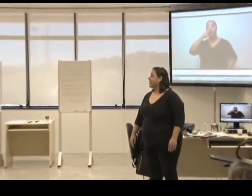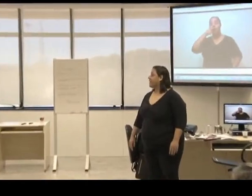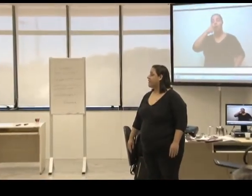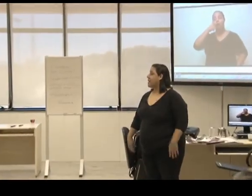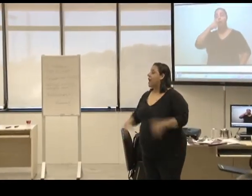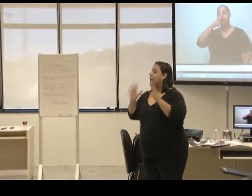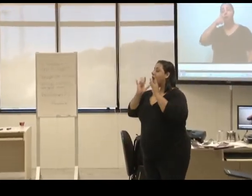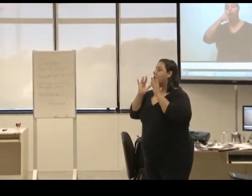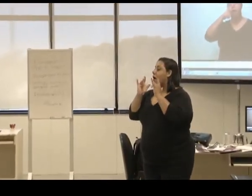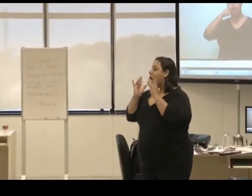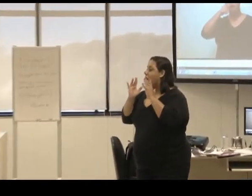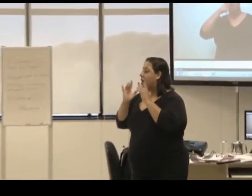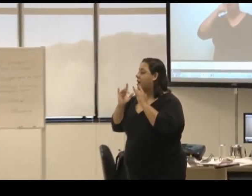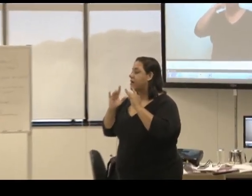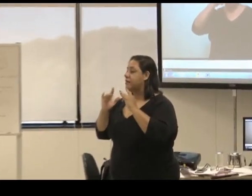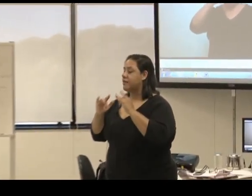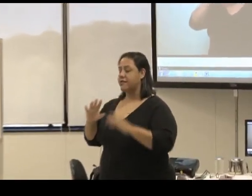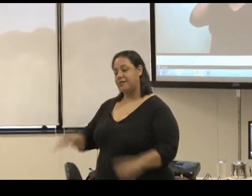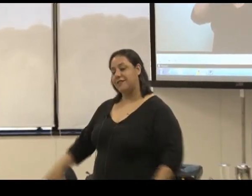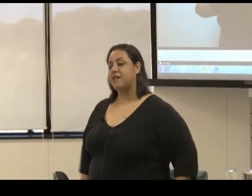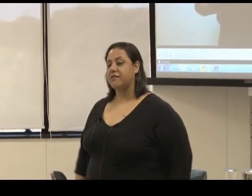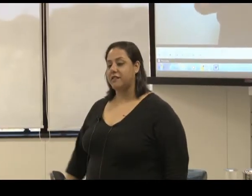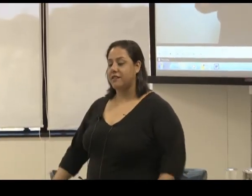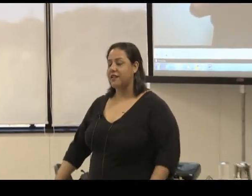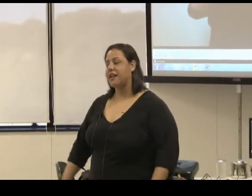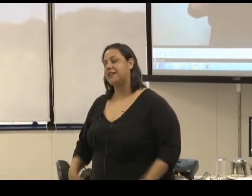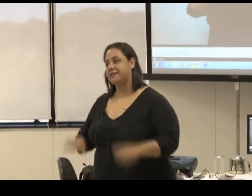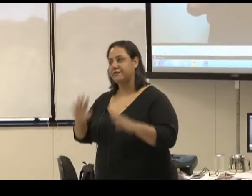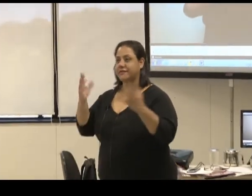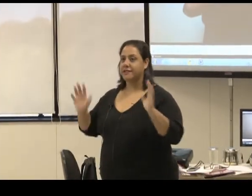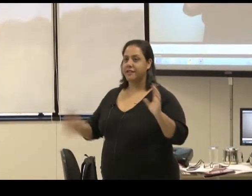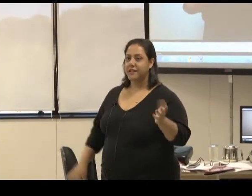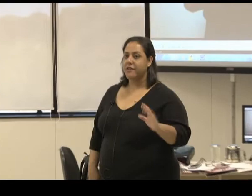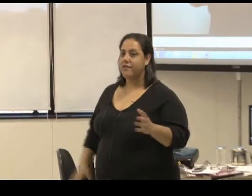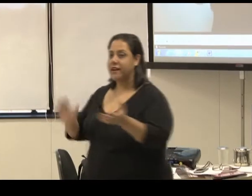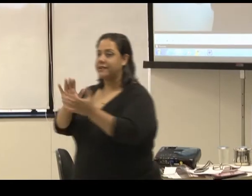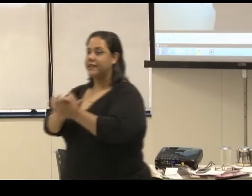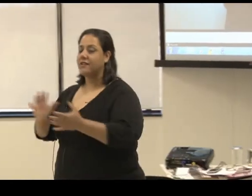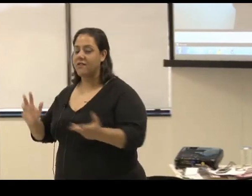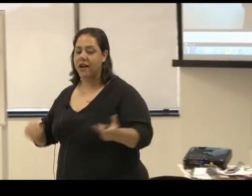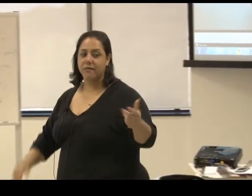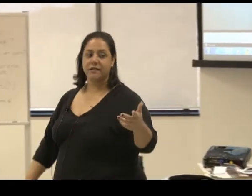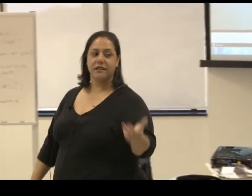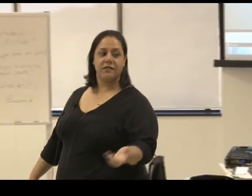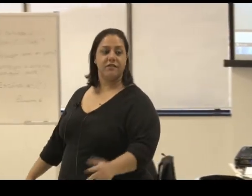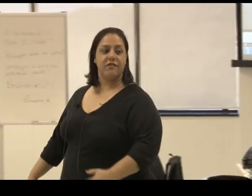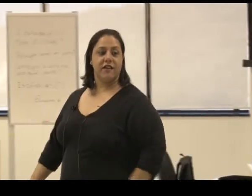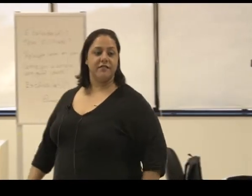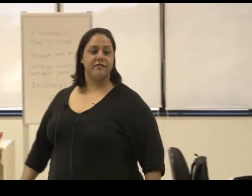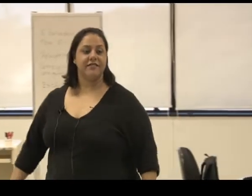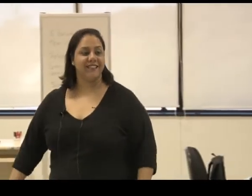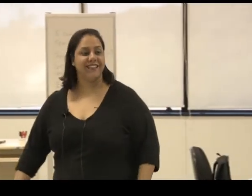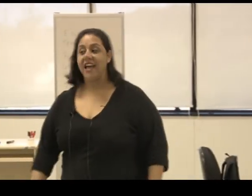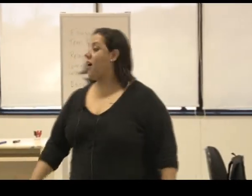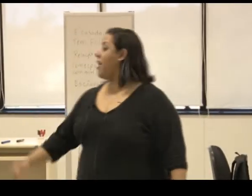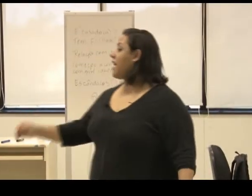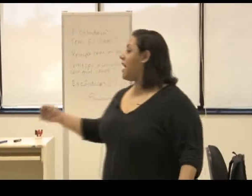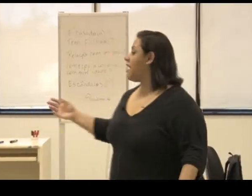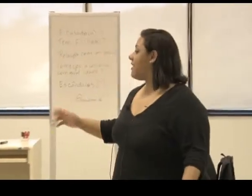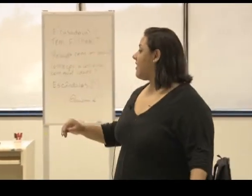Peguei pesado. Namora. Não. Foi casada com o cara mais lindo do universo. Ok?